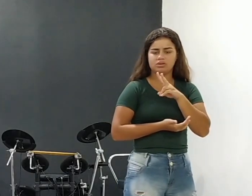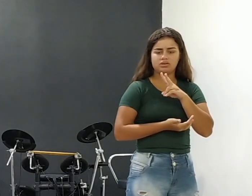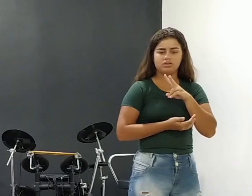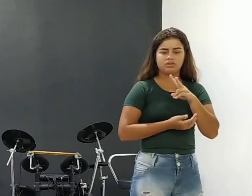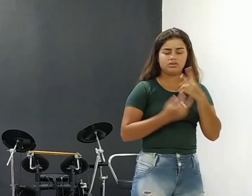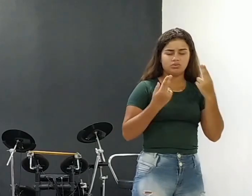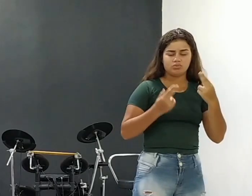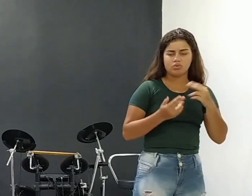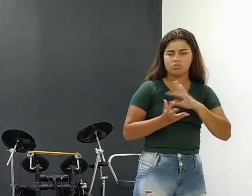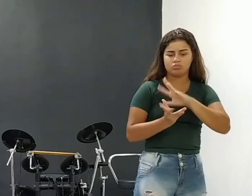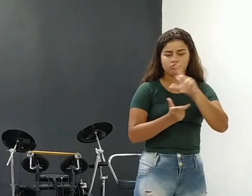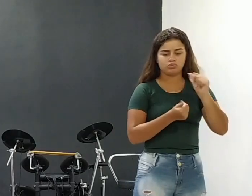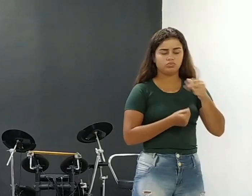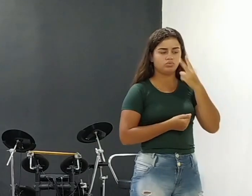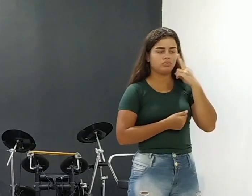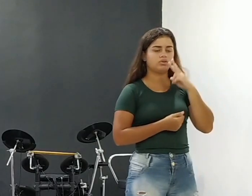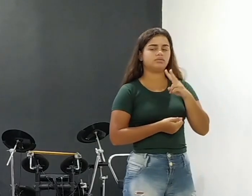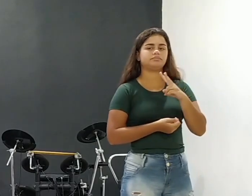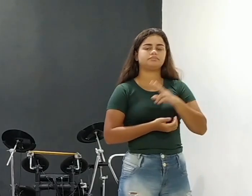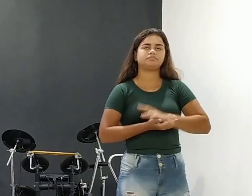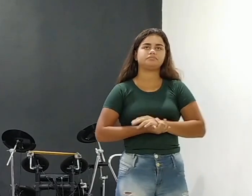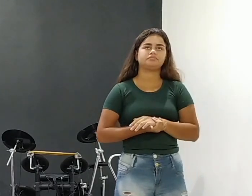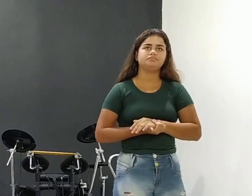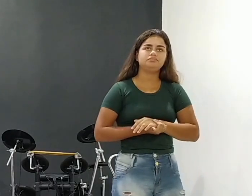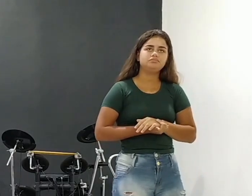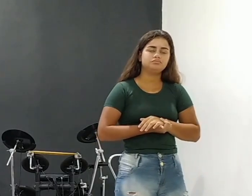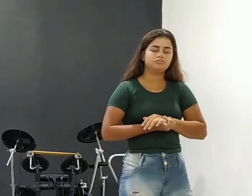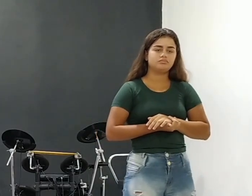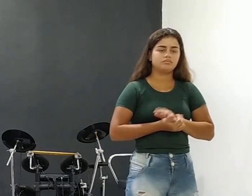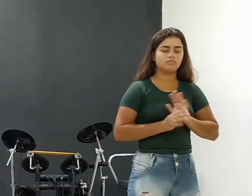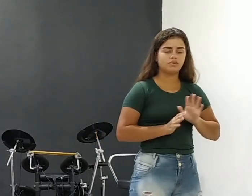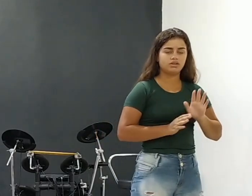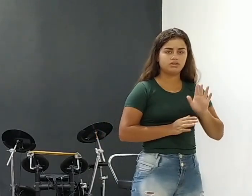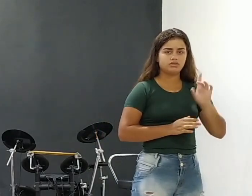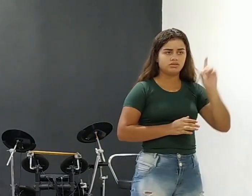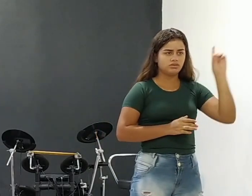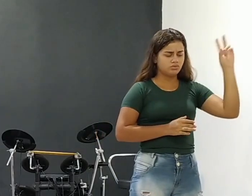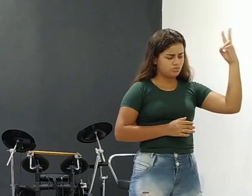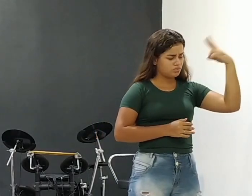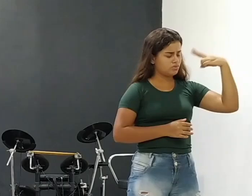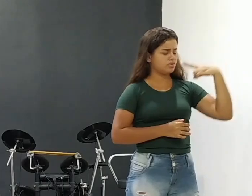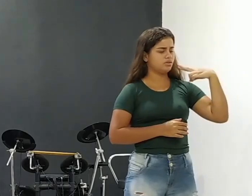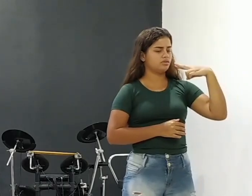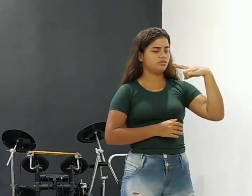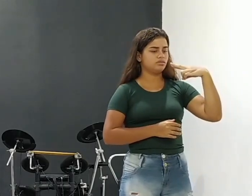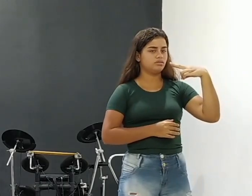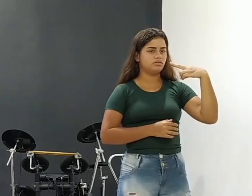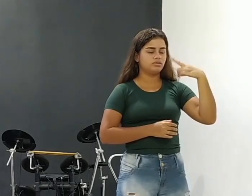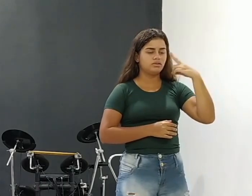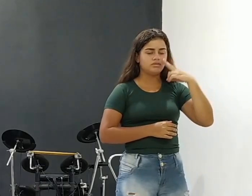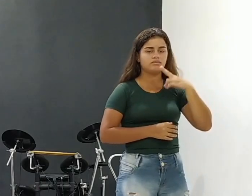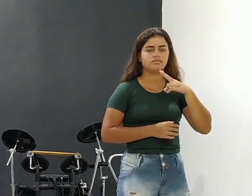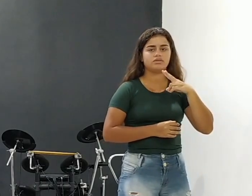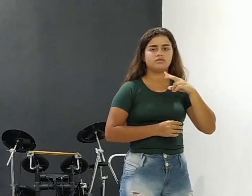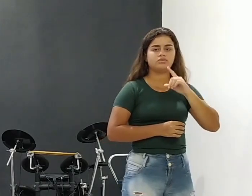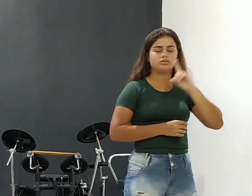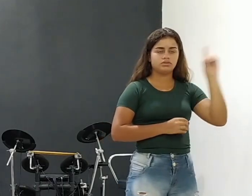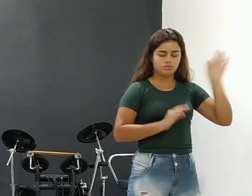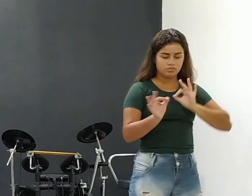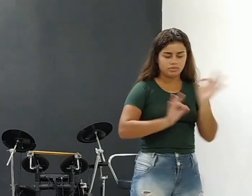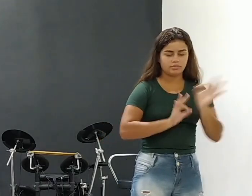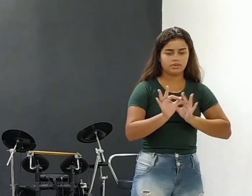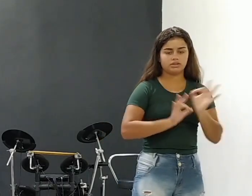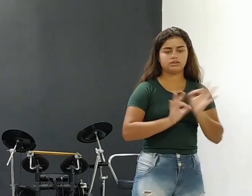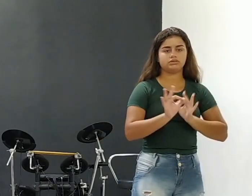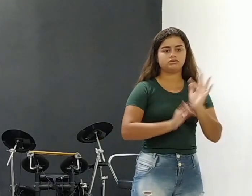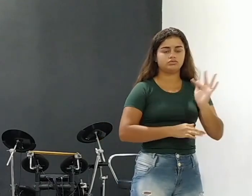olha, como o homem vê, mas Deus olha para a minha vida e para a sua vida e vê o que Ele tem preparado lá na frente